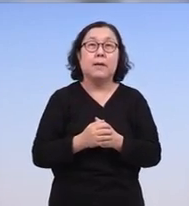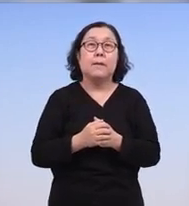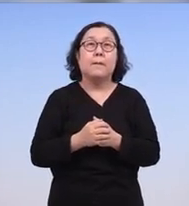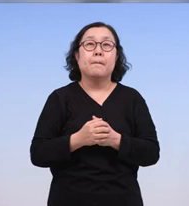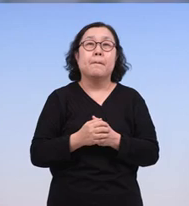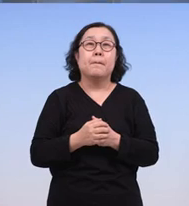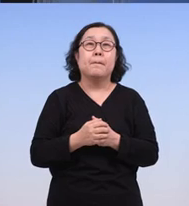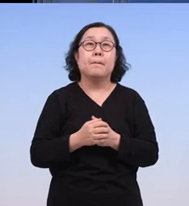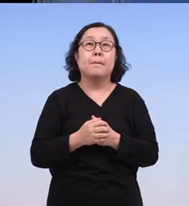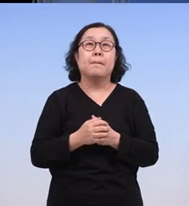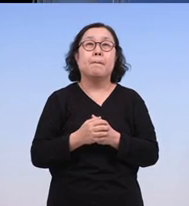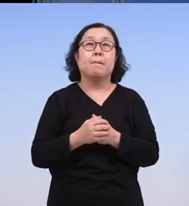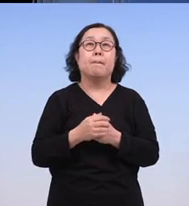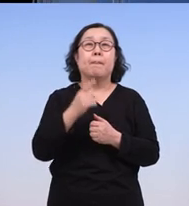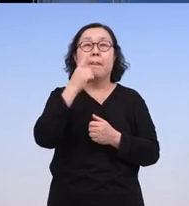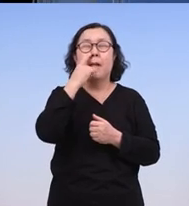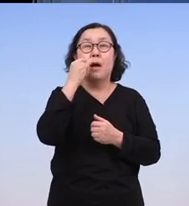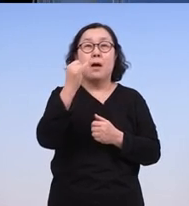한번 들어보세요.